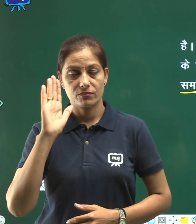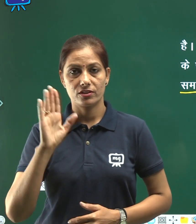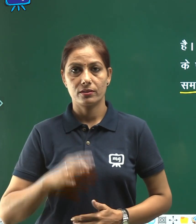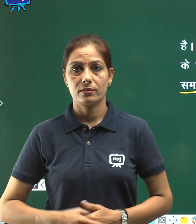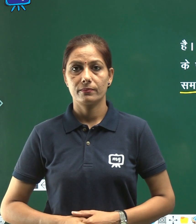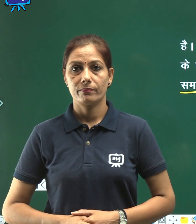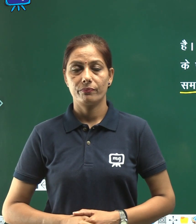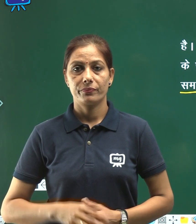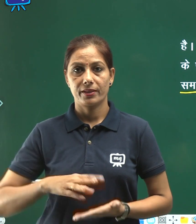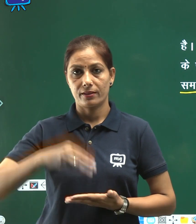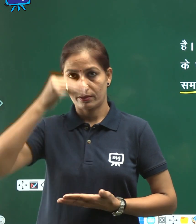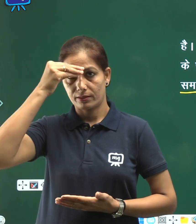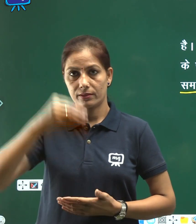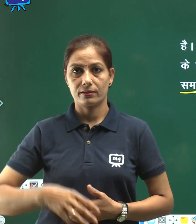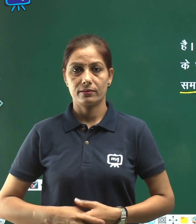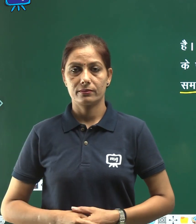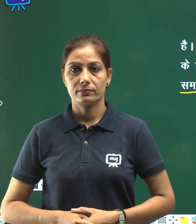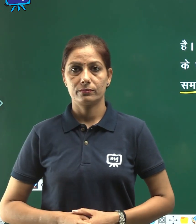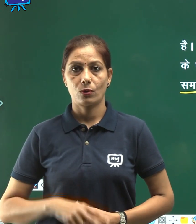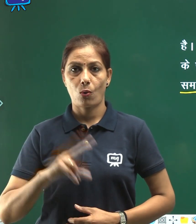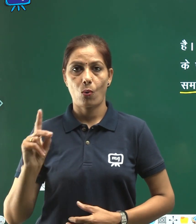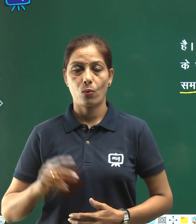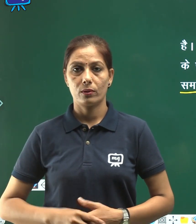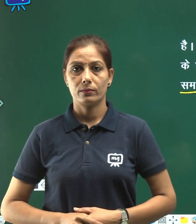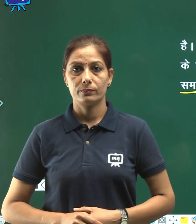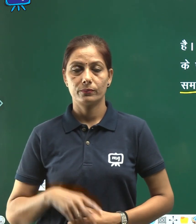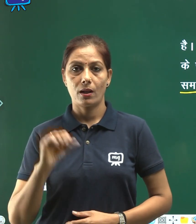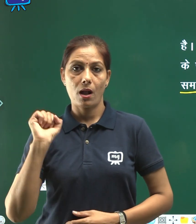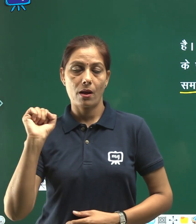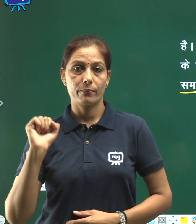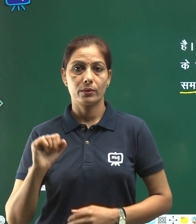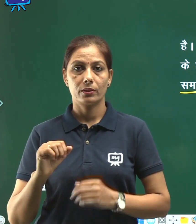समझें, याद करें और